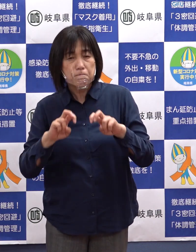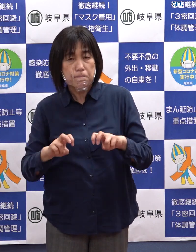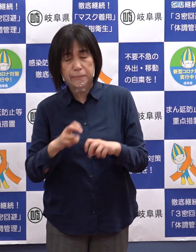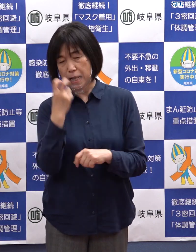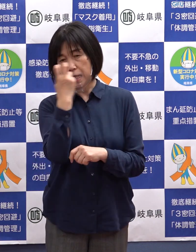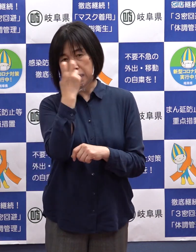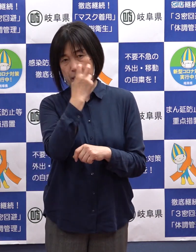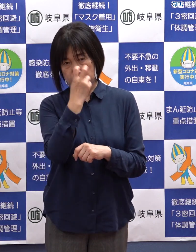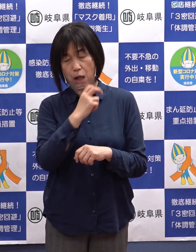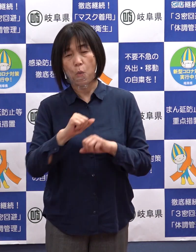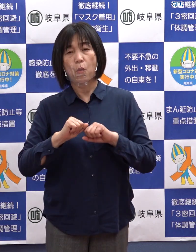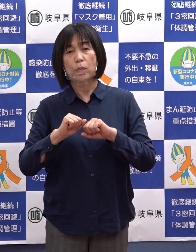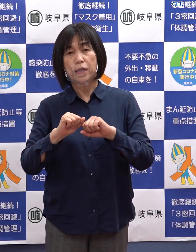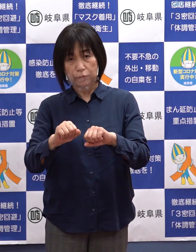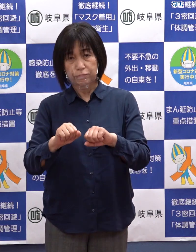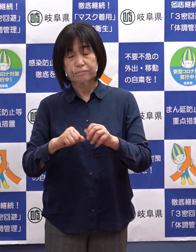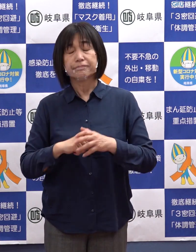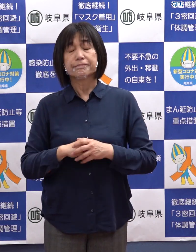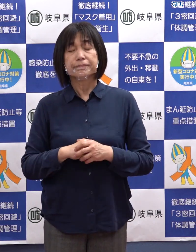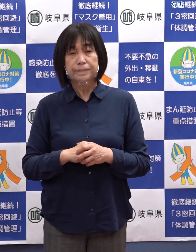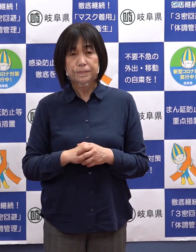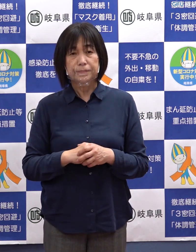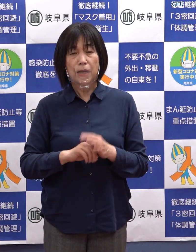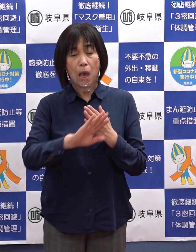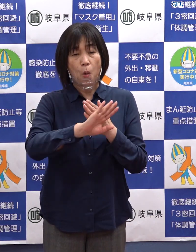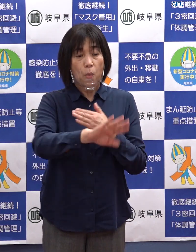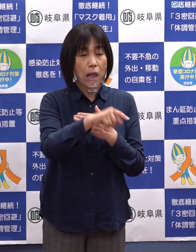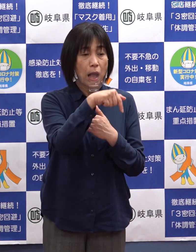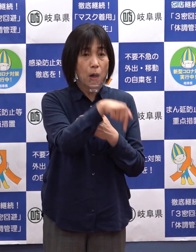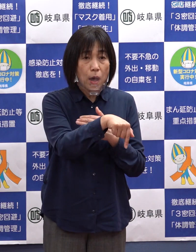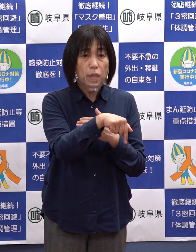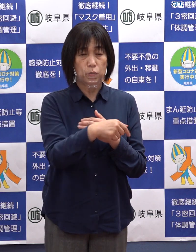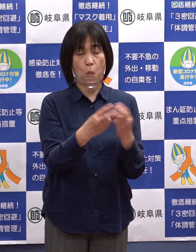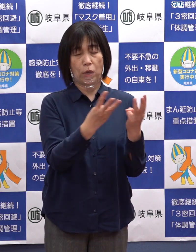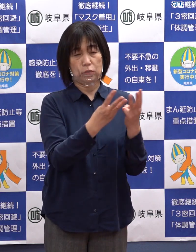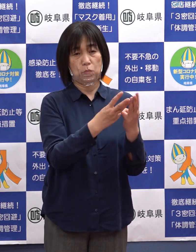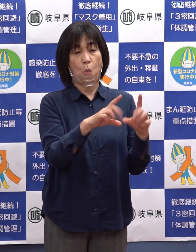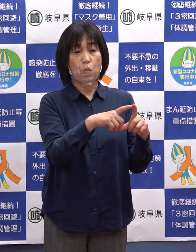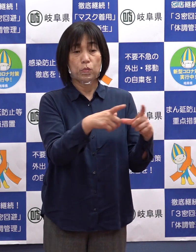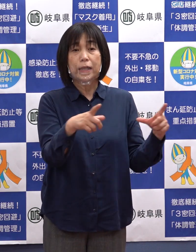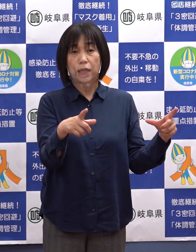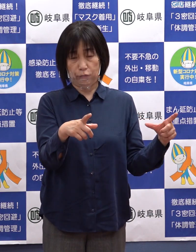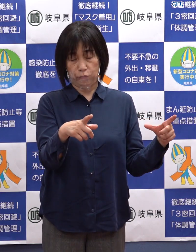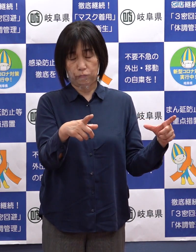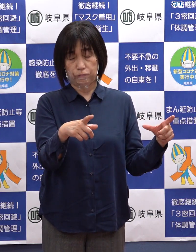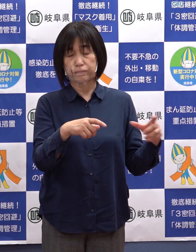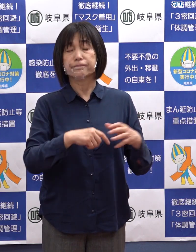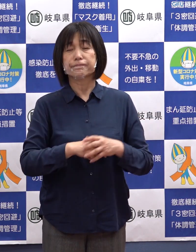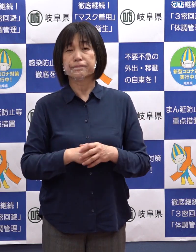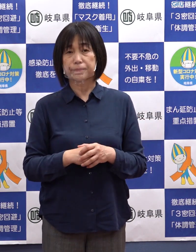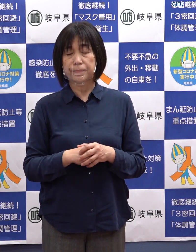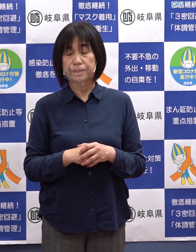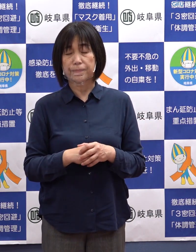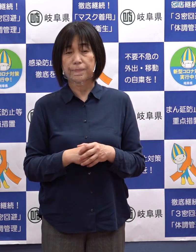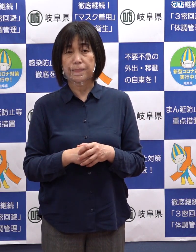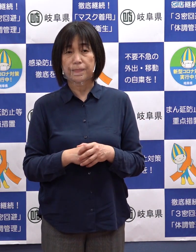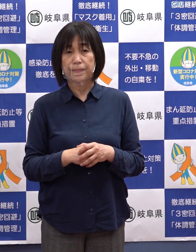ども、それ以外の部分も絶対数として増えてますので、まあ、一連